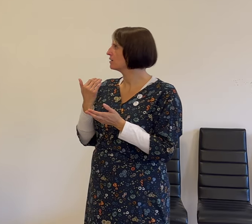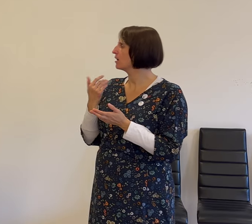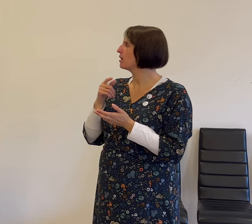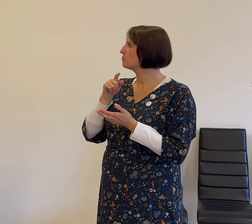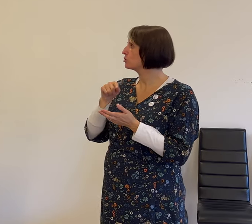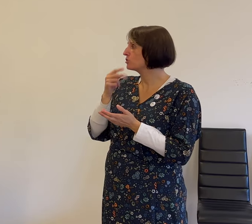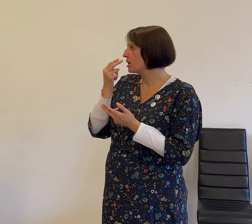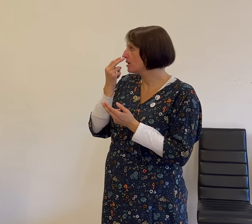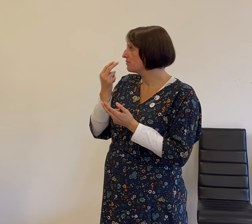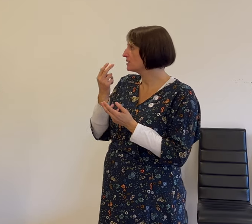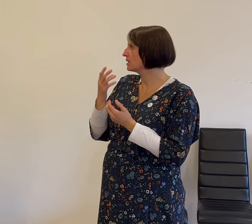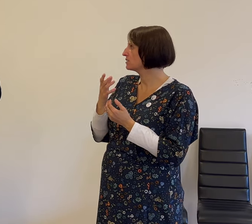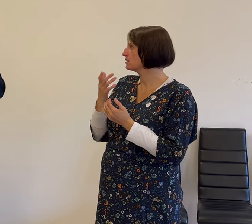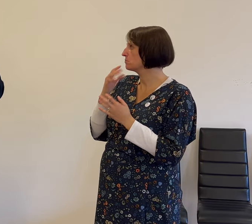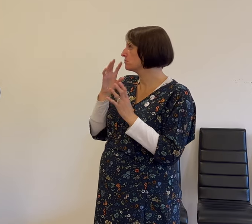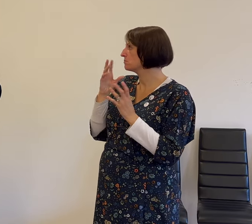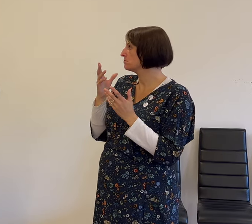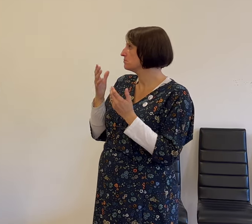vidět?